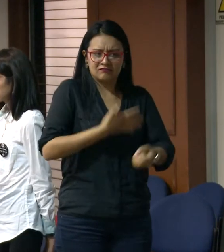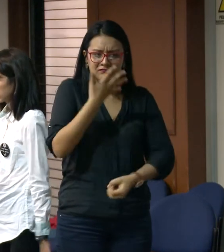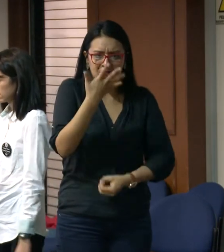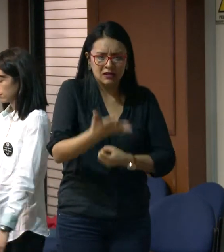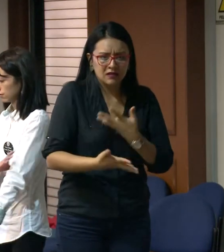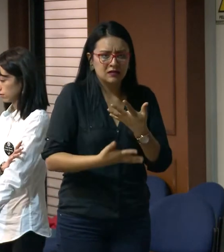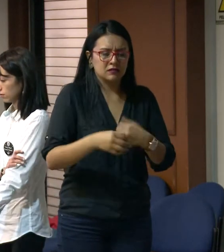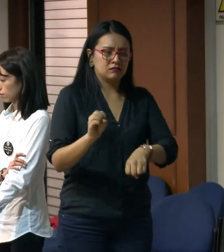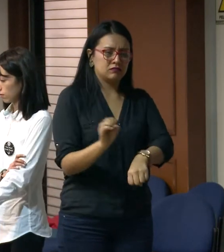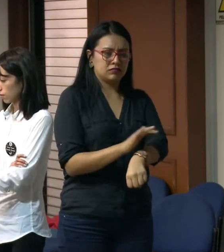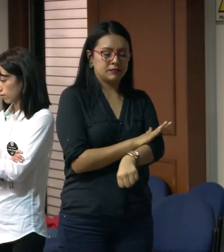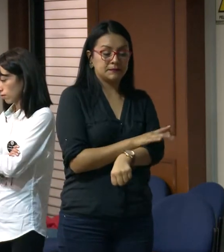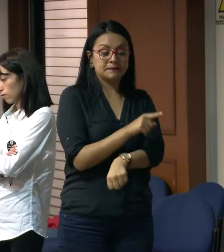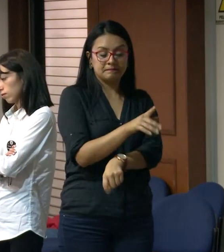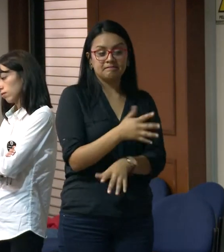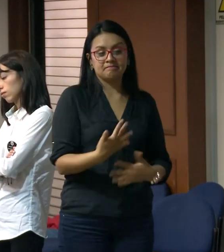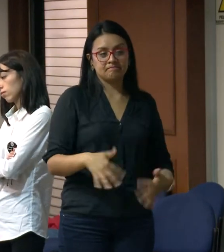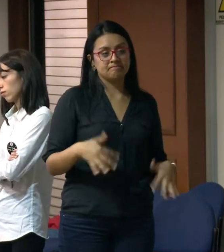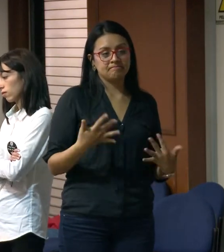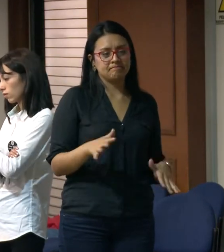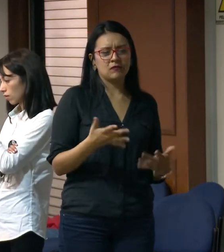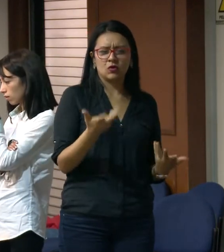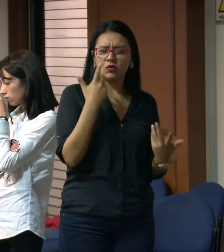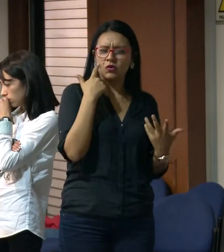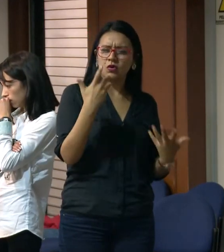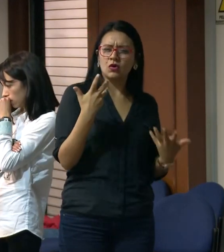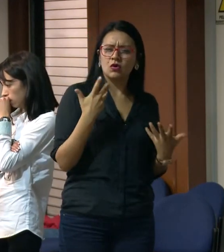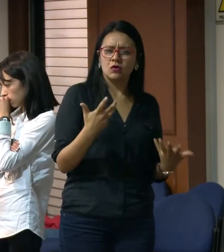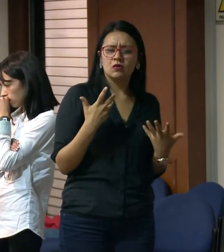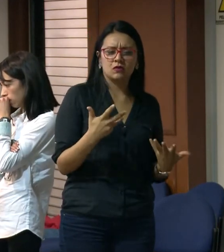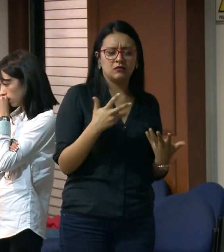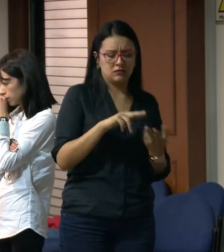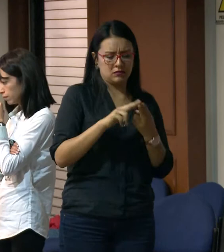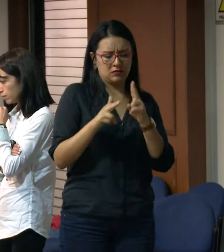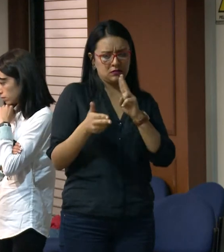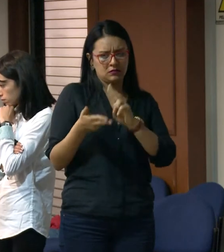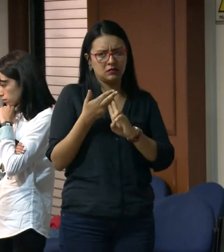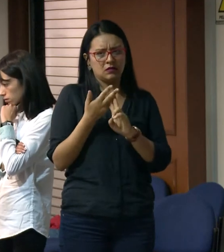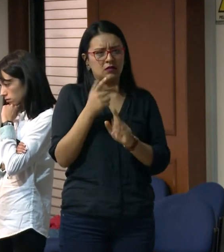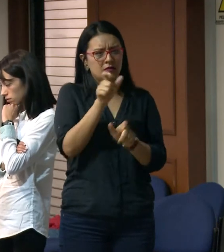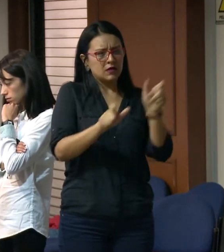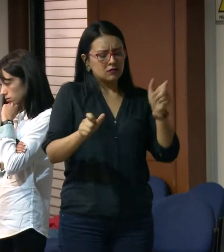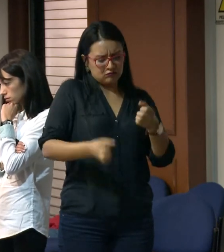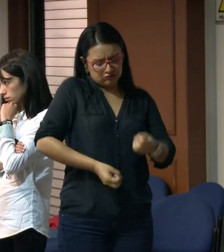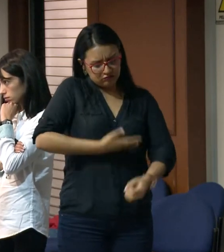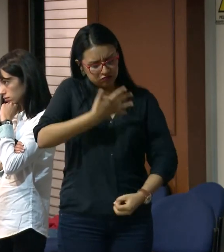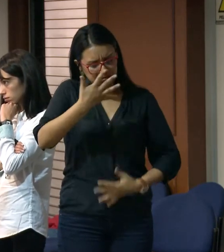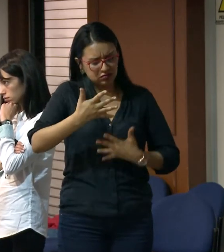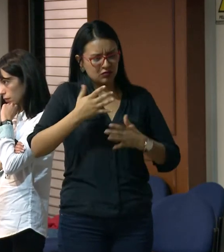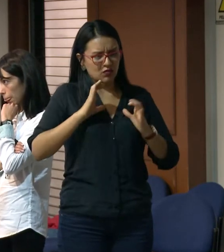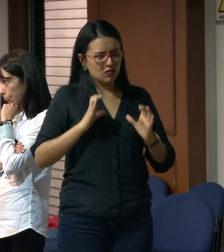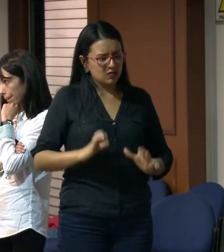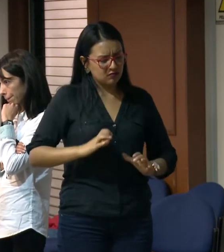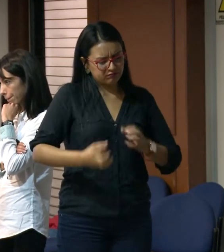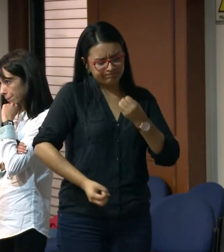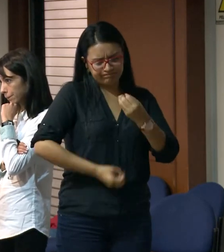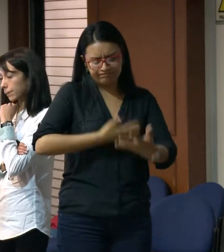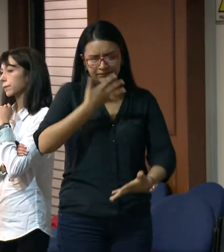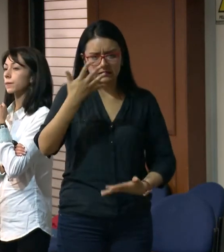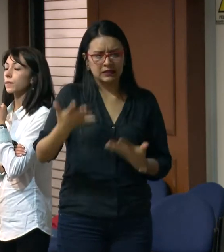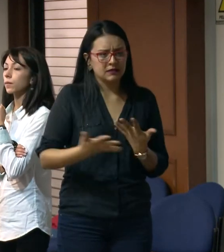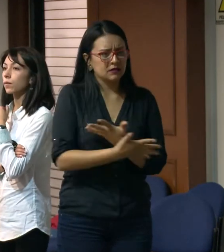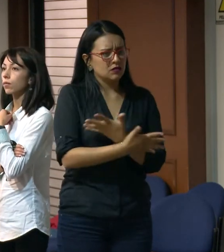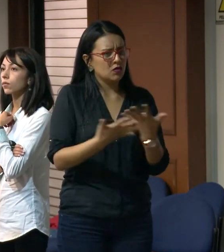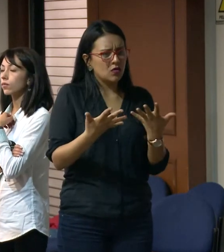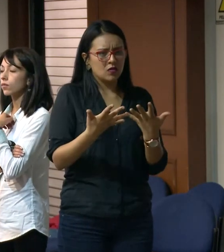los sentimientos. Es muy importante resaltar cómo a partir de una mirada, de la expresión corporal, de